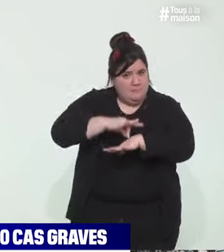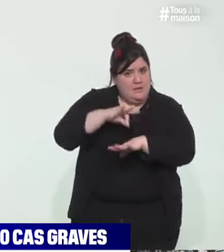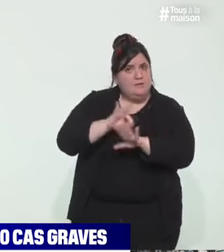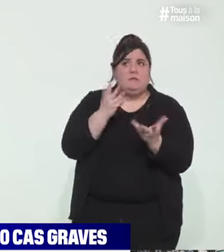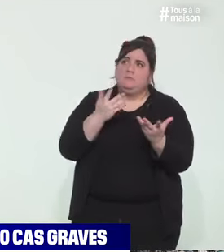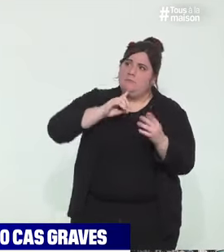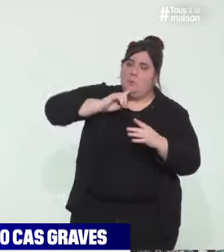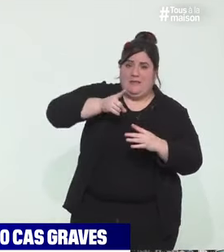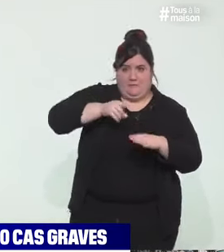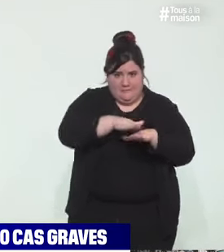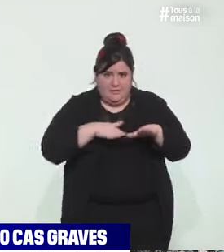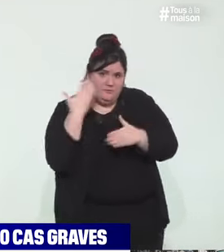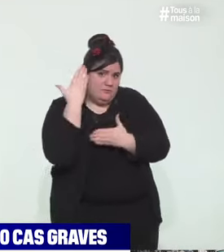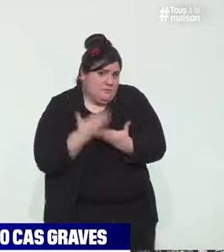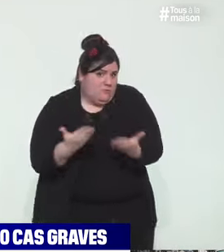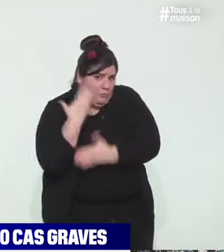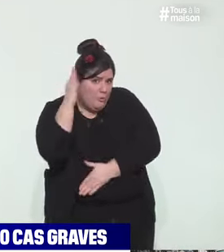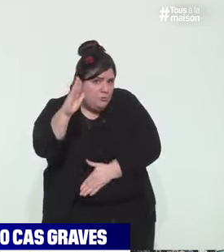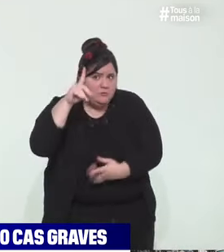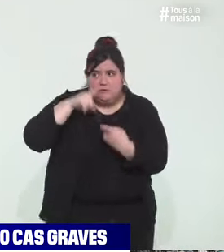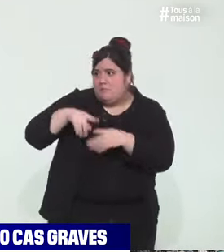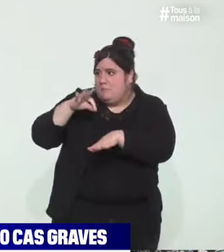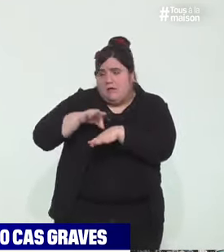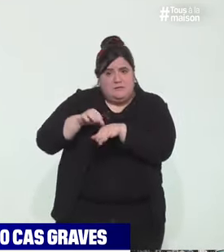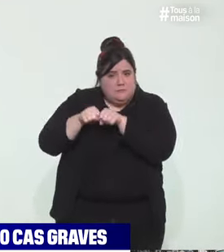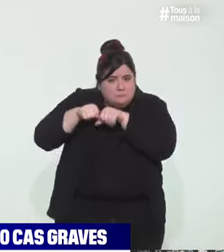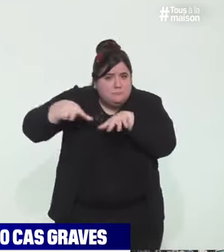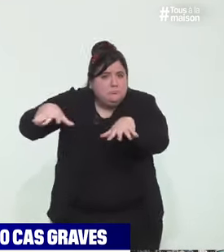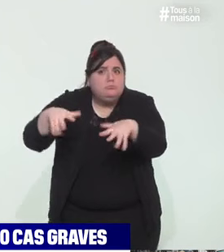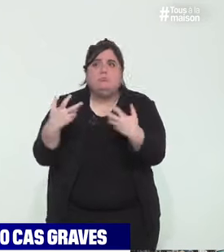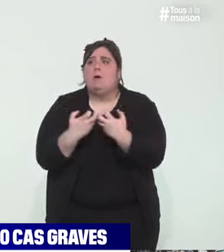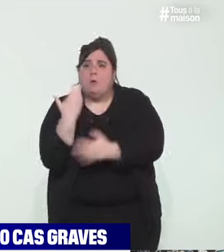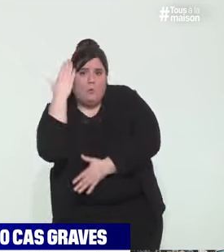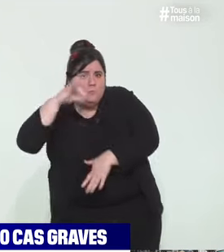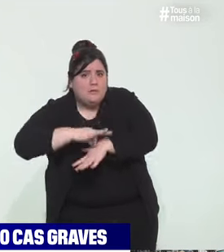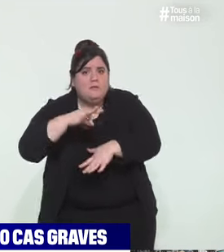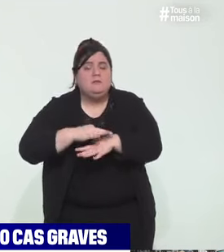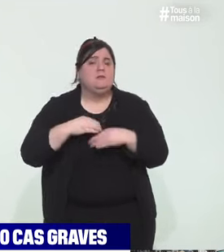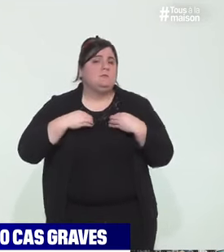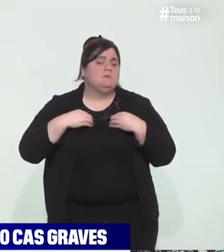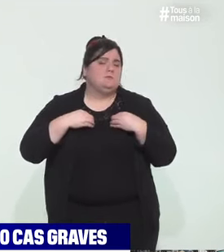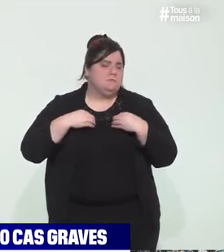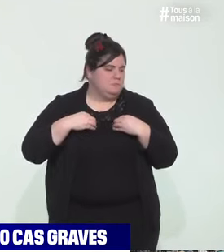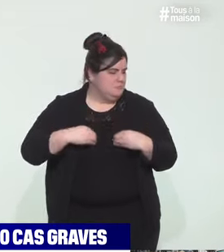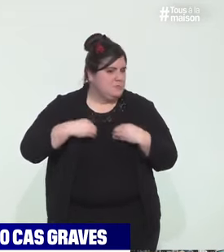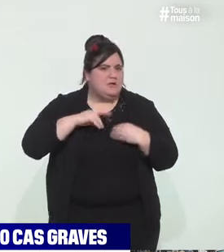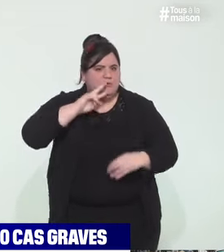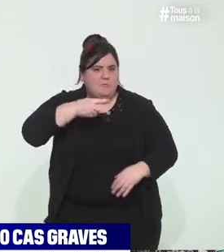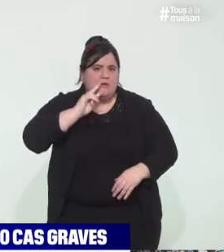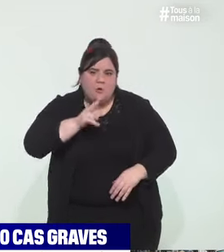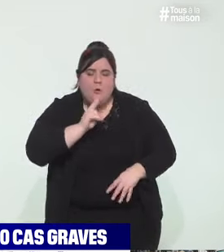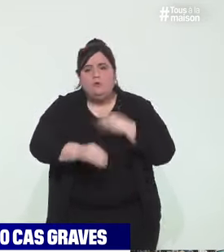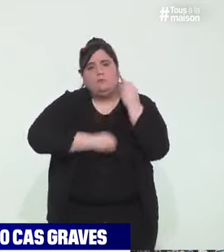surveillance d'une épidémie qui survient régulièrement en France, comme la tuberculose ou comme d'autres infections alimentaires. Il y a ici